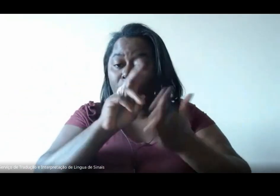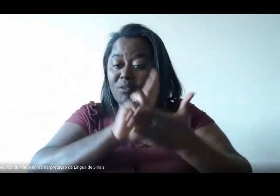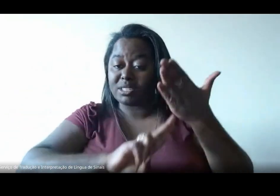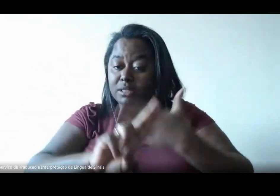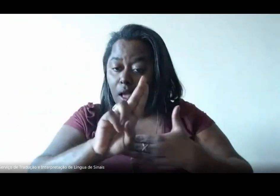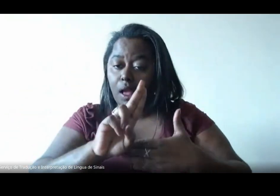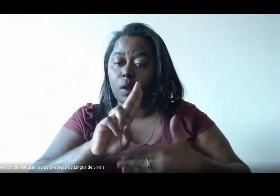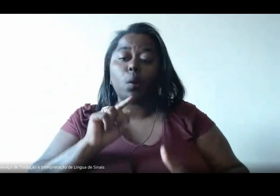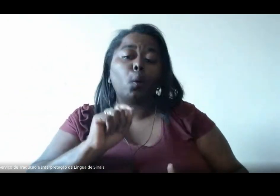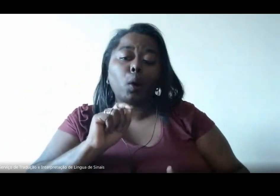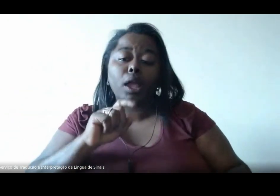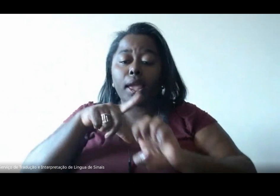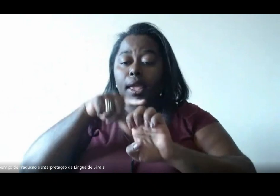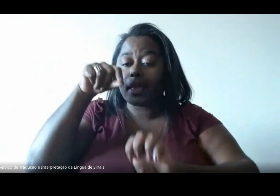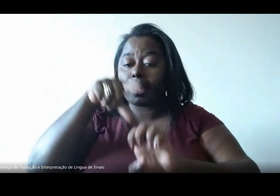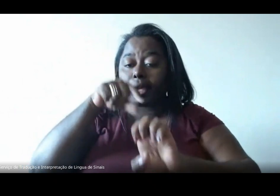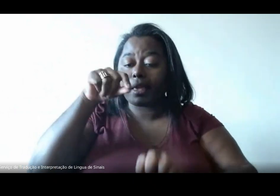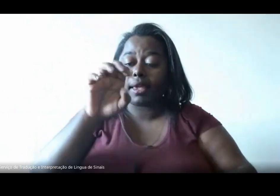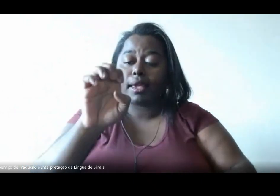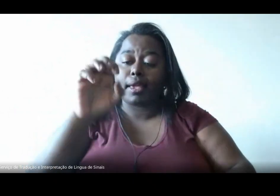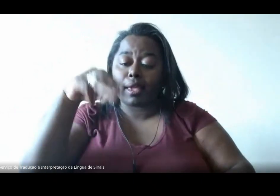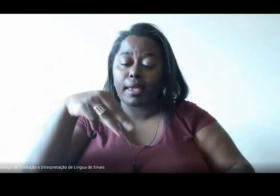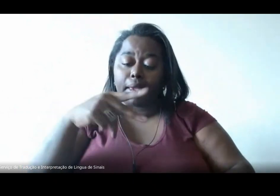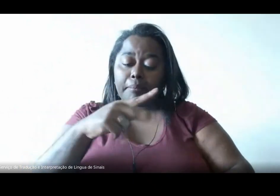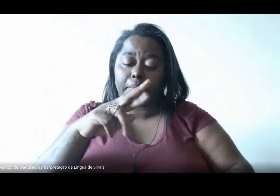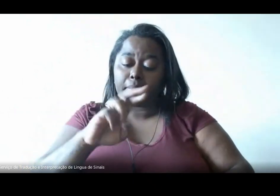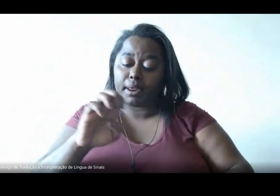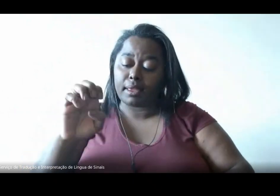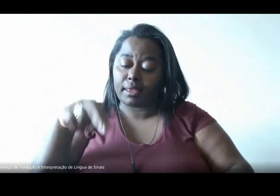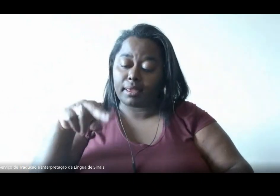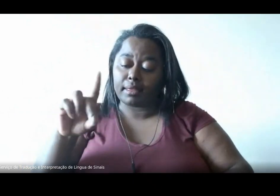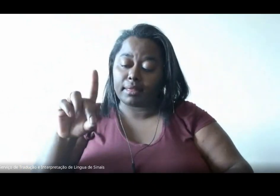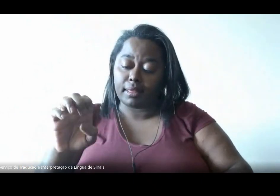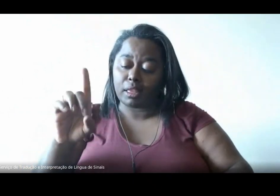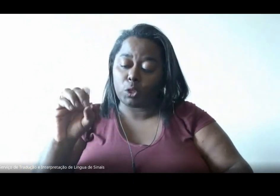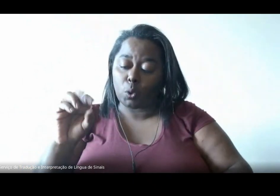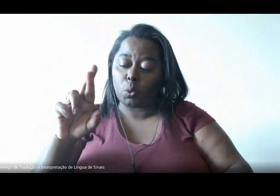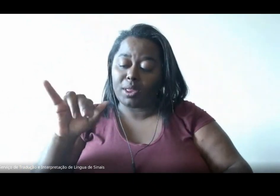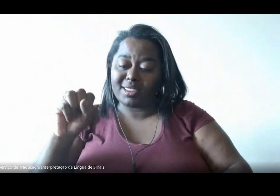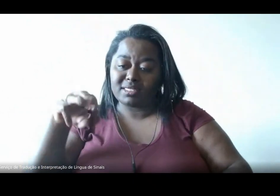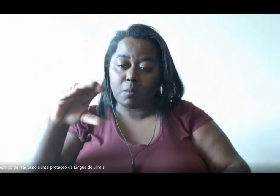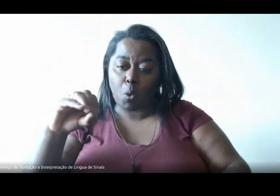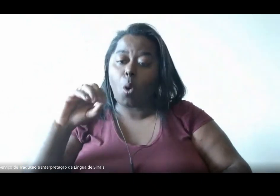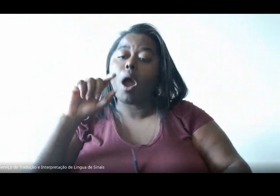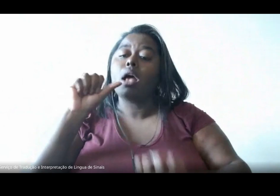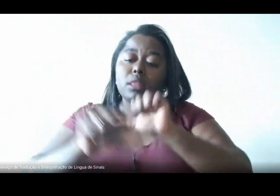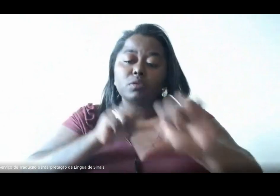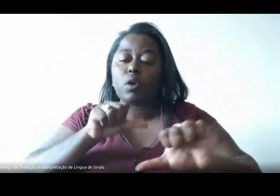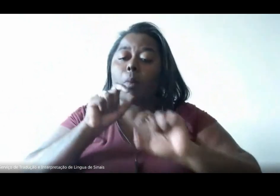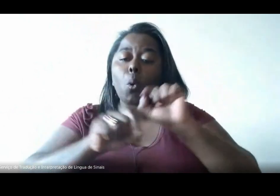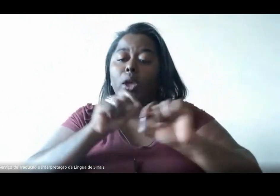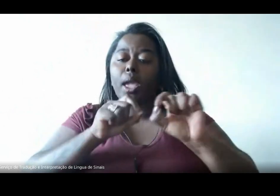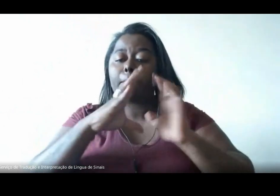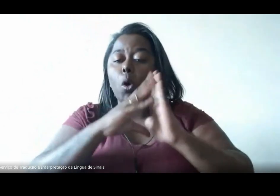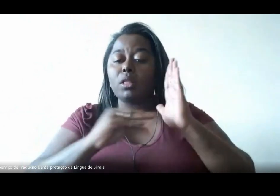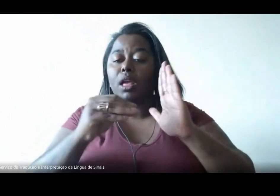no qual o dito empreendedorismo se transforma num modelo de ensino,